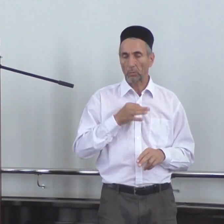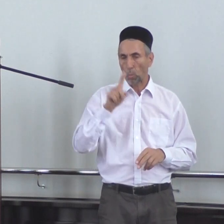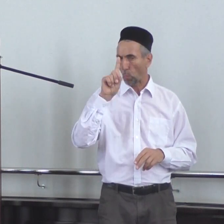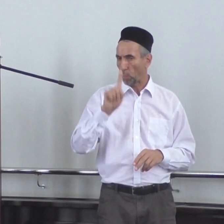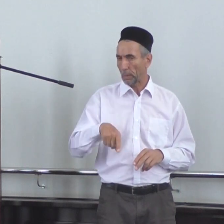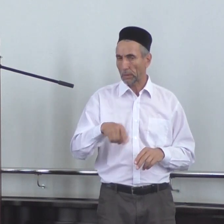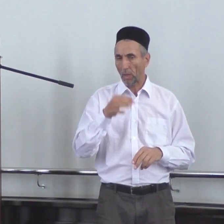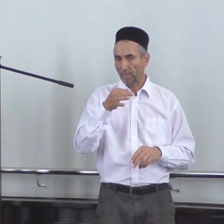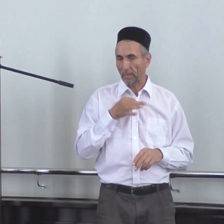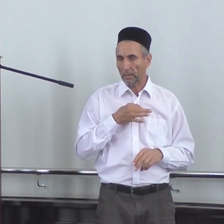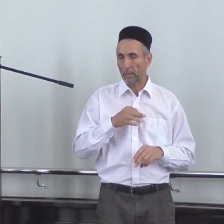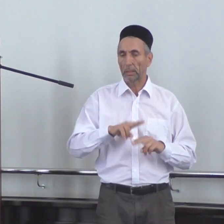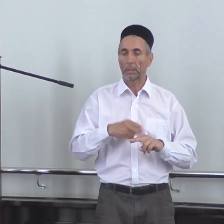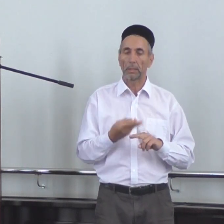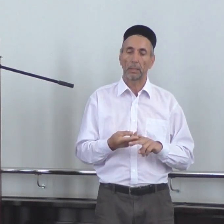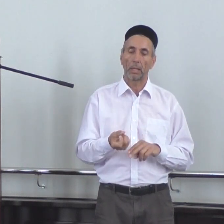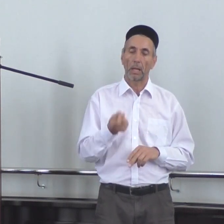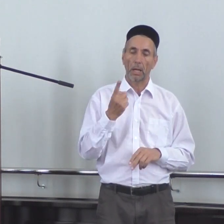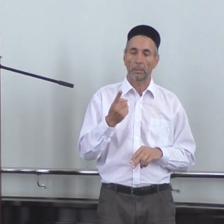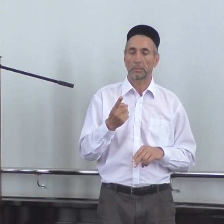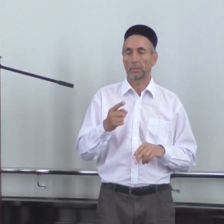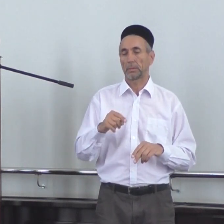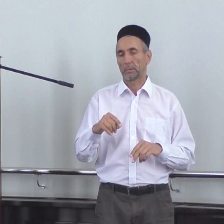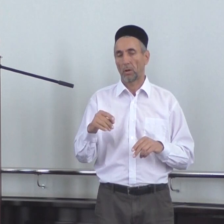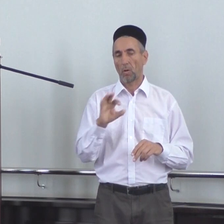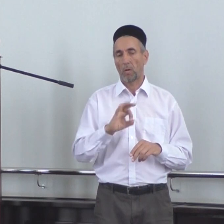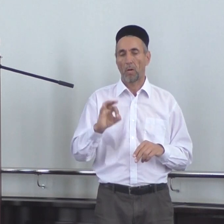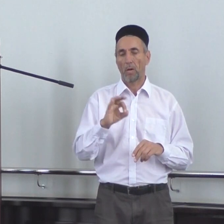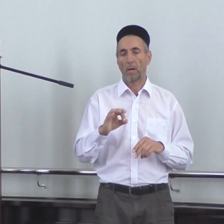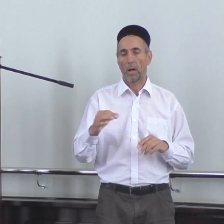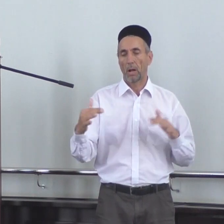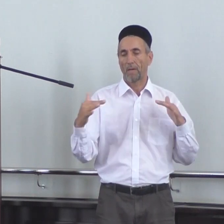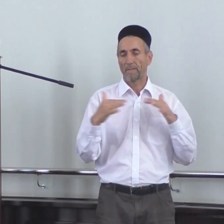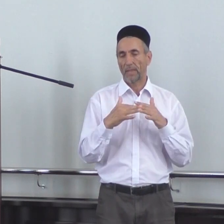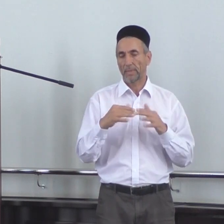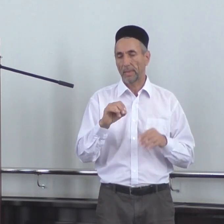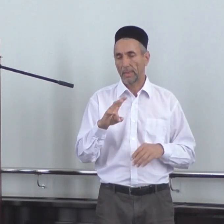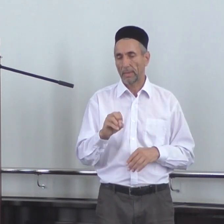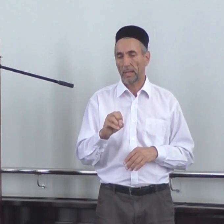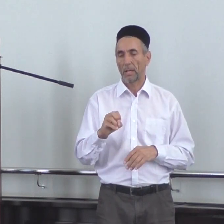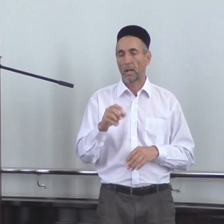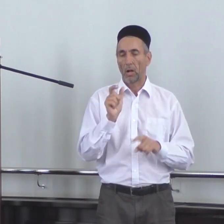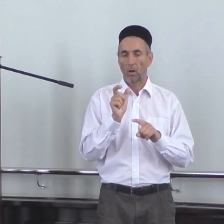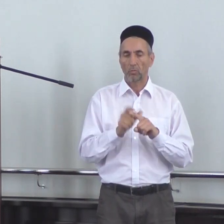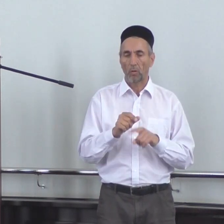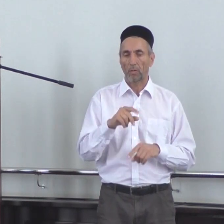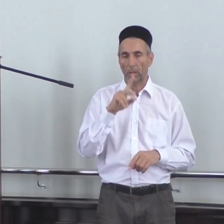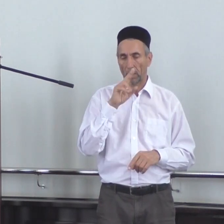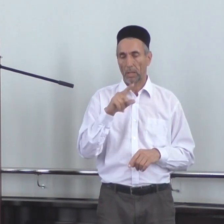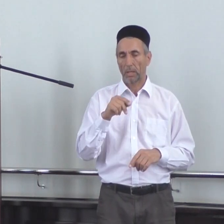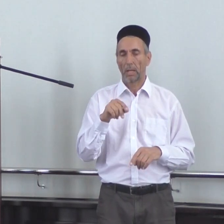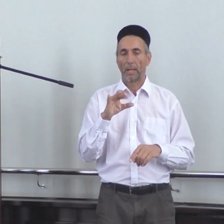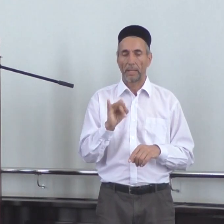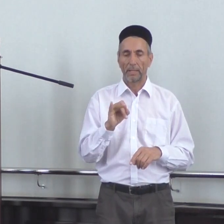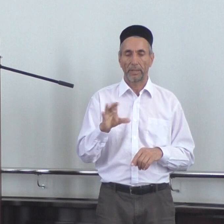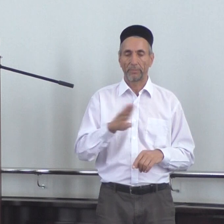белә ул? А, кан китте шулай бит инде. Хәзер тагын күбрәк сүз әйтәбез. Сүзгә сүз китте, бәхәс